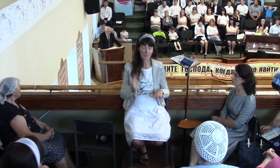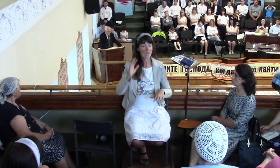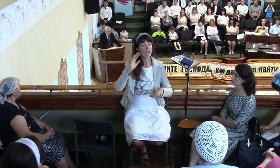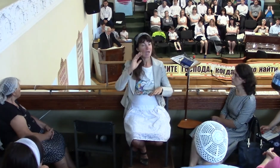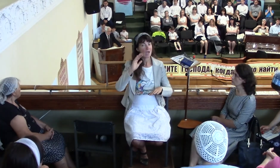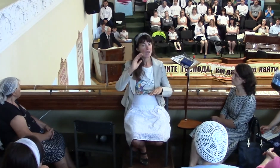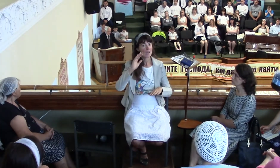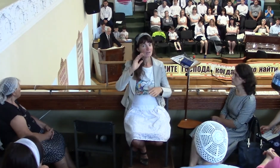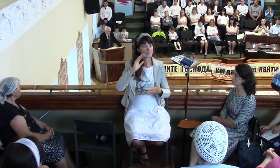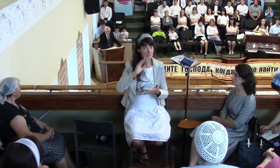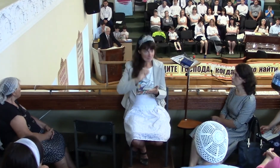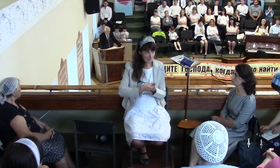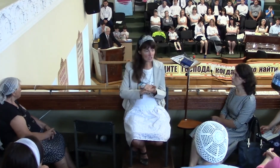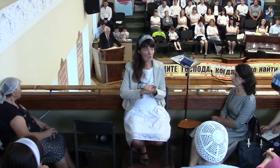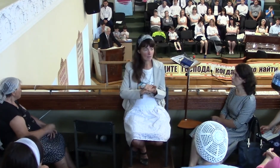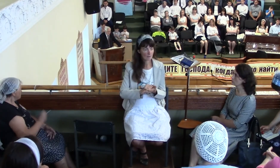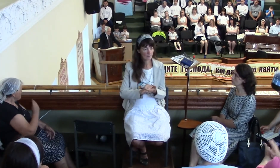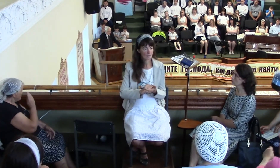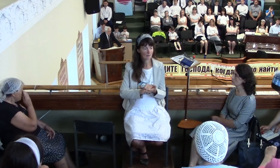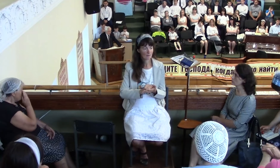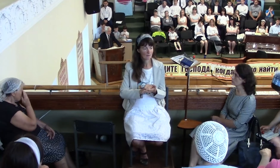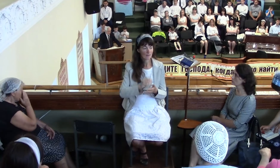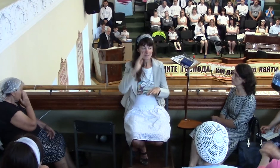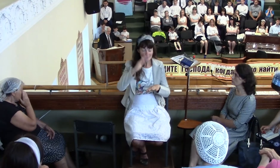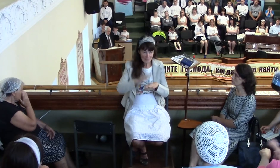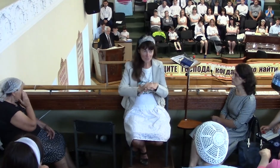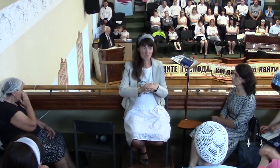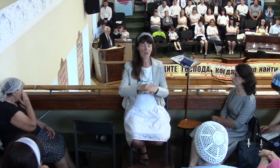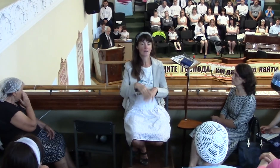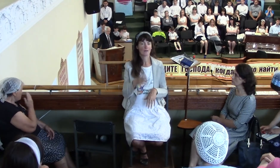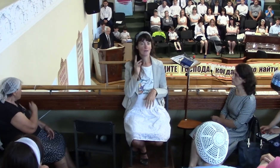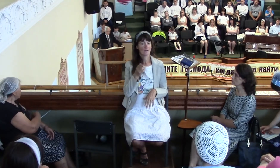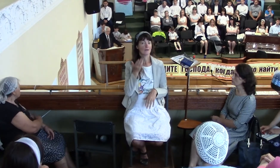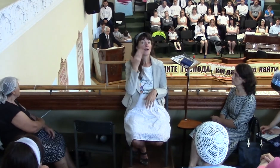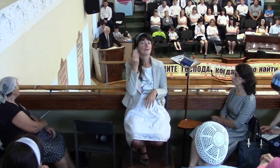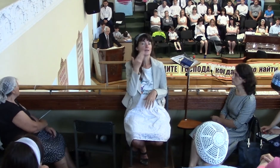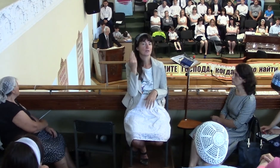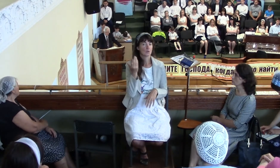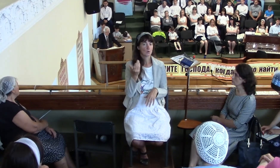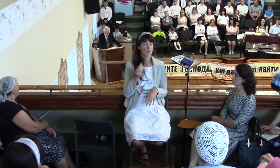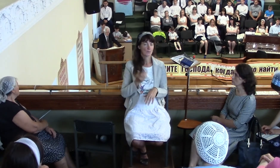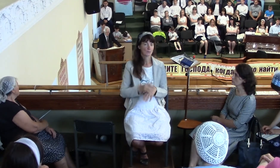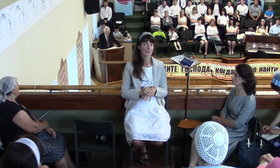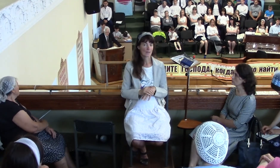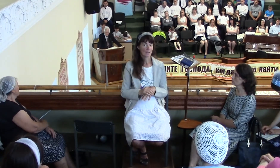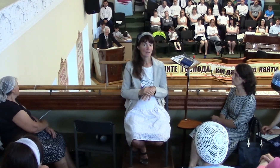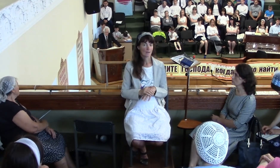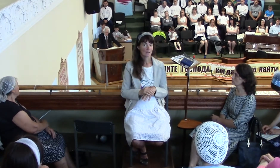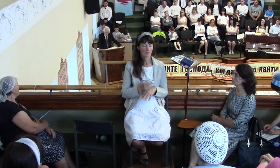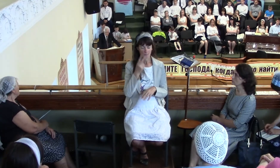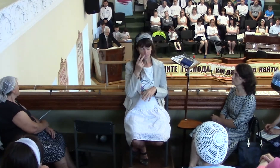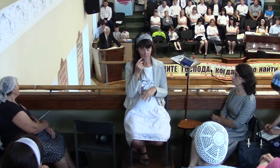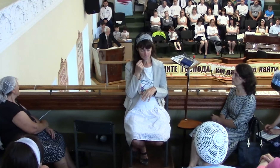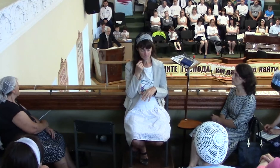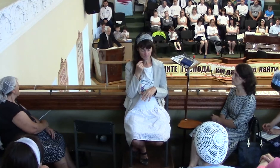легко когда-то в начале перестройки сказали, по Божьей там церковь голодная сидит. Я помню,